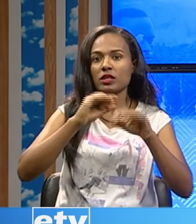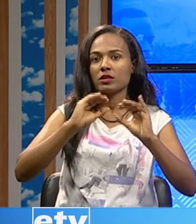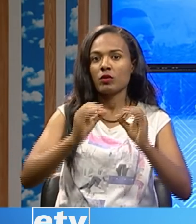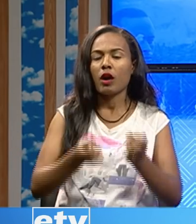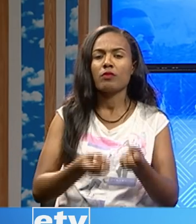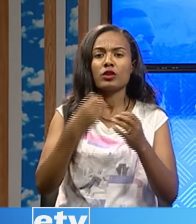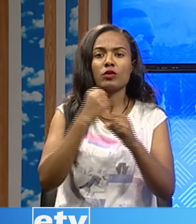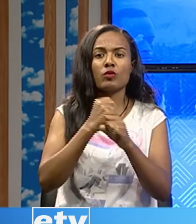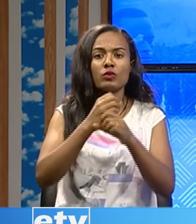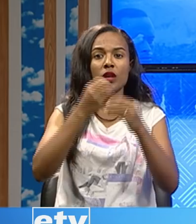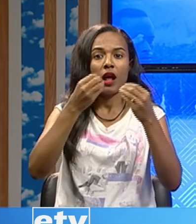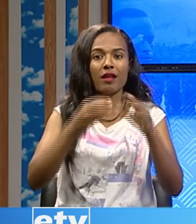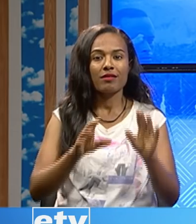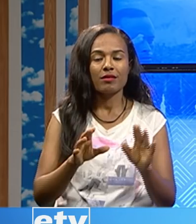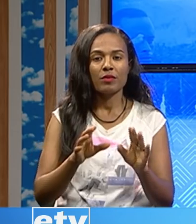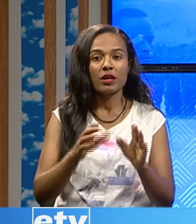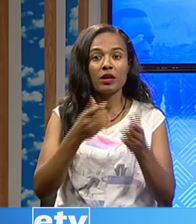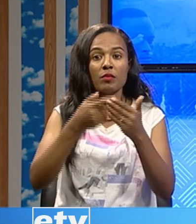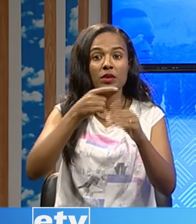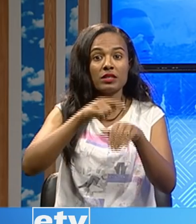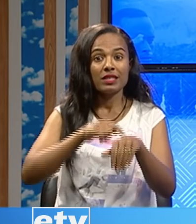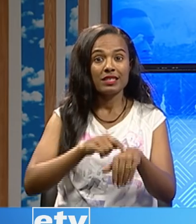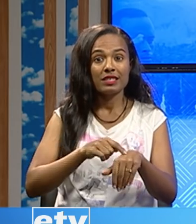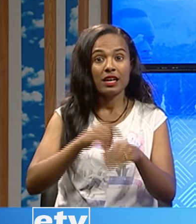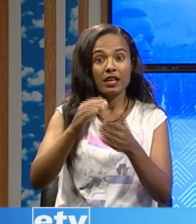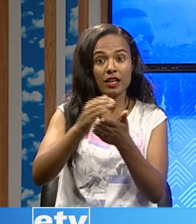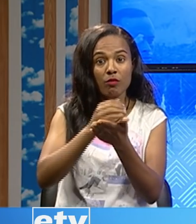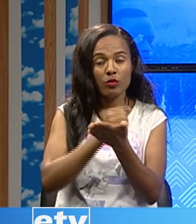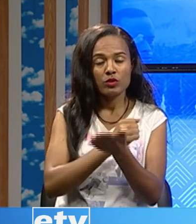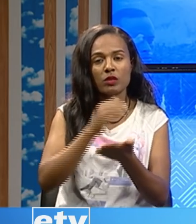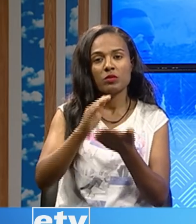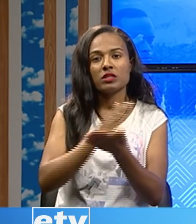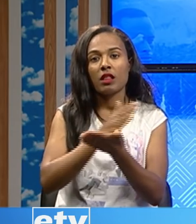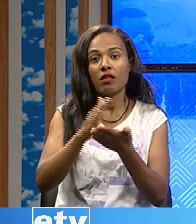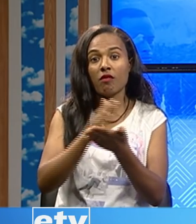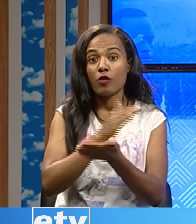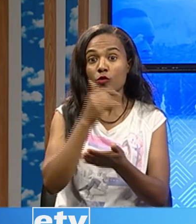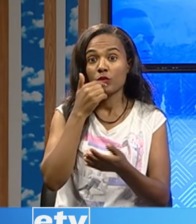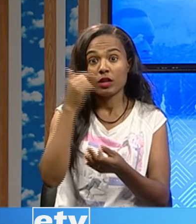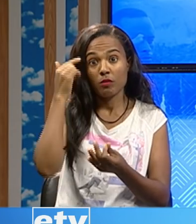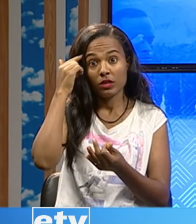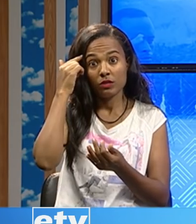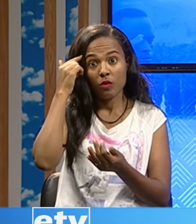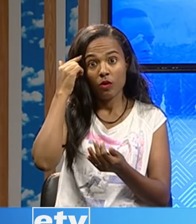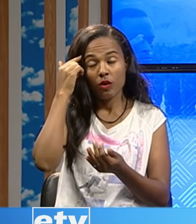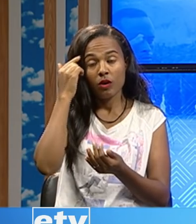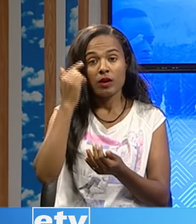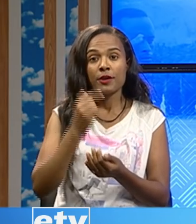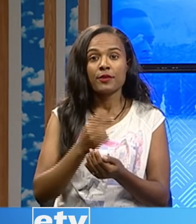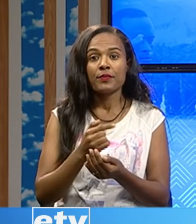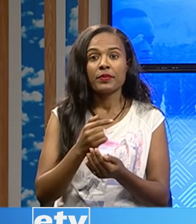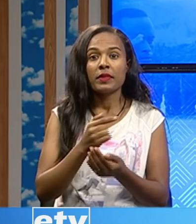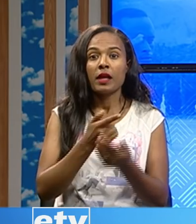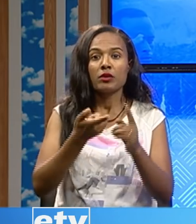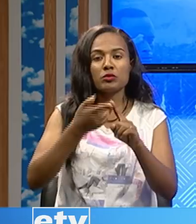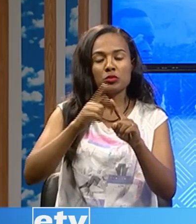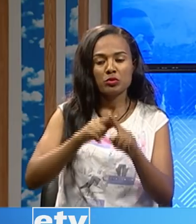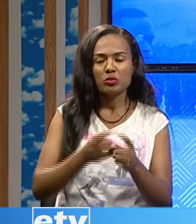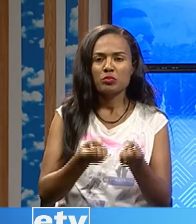ስራጥ ምናምንም ግን በዚህ ጊዜ ክላሽን ለመውሰድ ምናምንም ይሳተፋል በየቦታው። እና ፈተናው ብዙ ነው ርብርቡ ብዙ